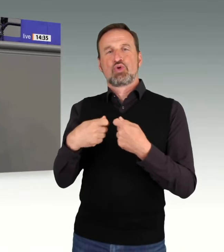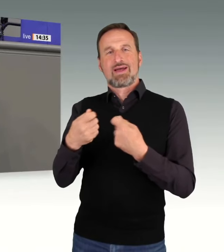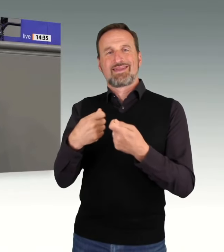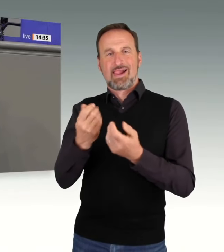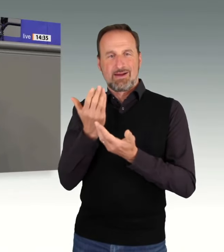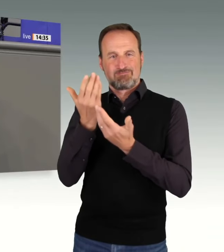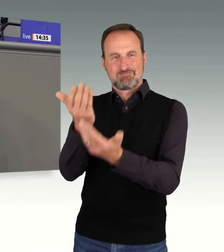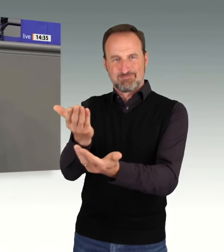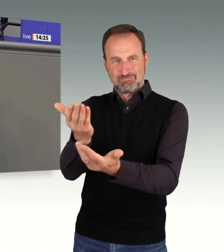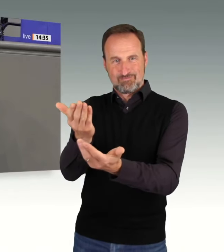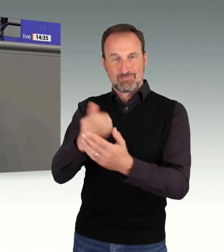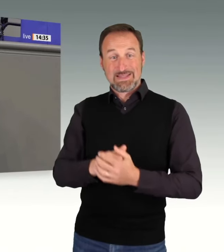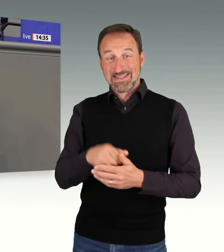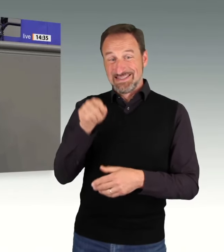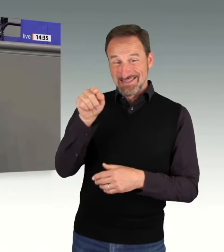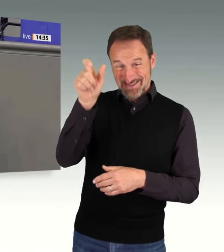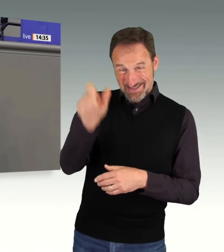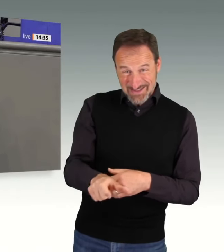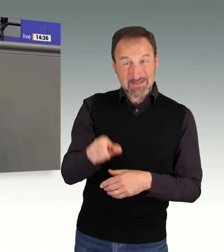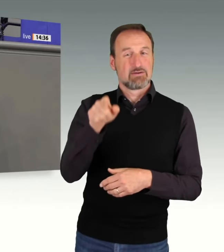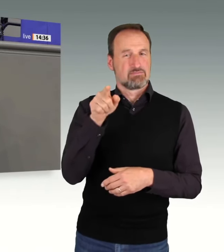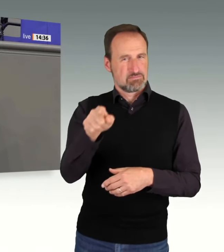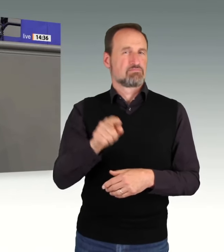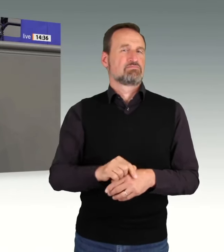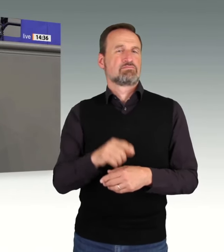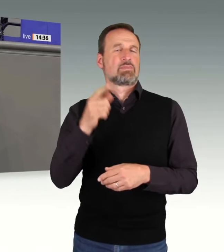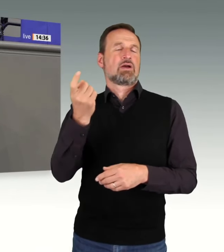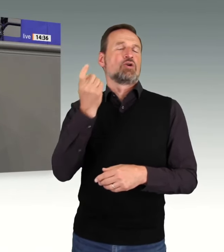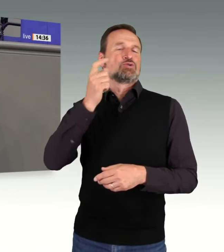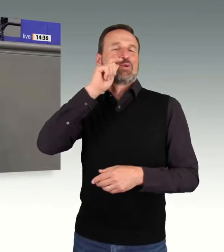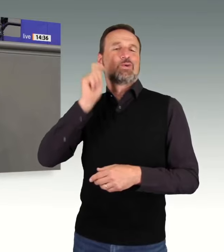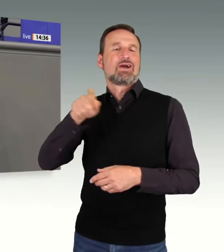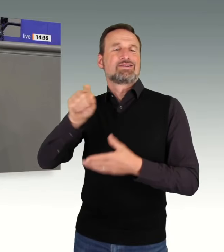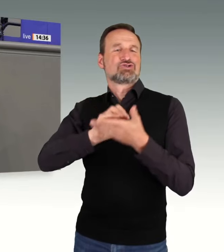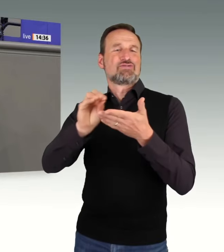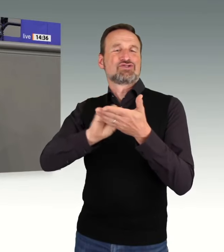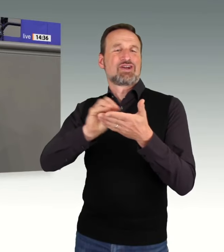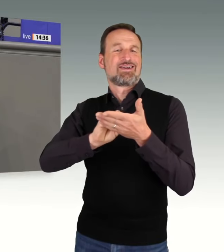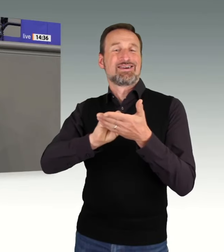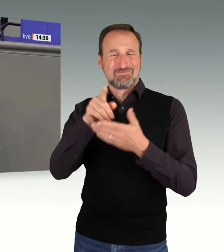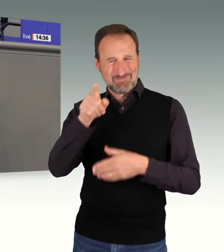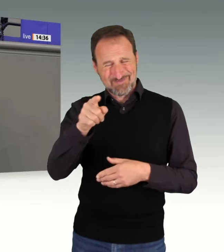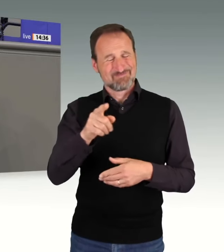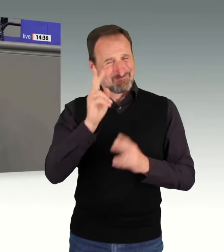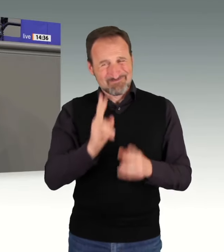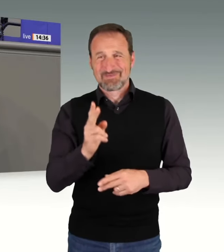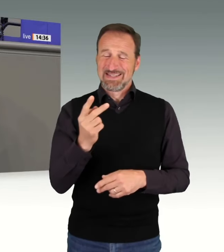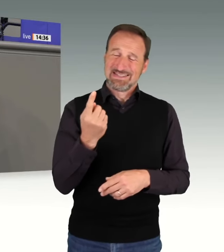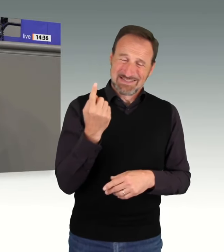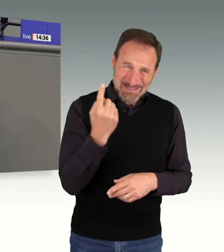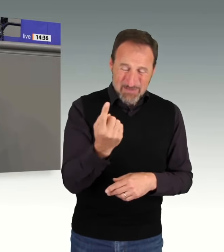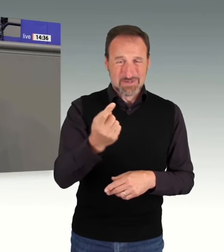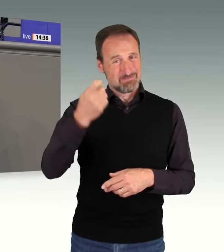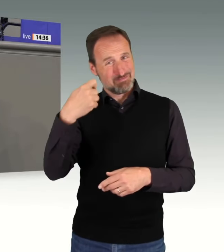Angst vor russischen Angriffen. Angst vor Bomben auf Schulen oder Krankenhäuser, Angst vor dem Verlust ihrer